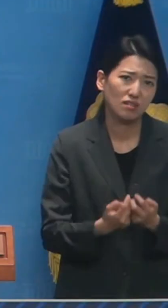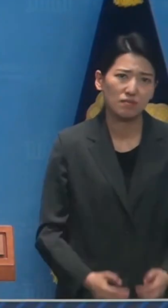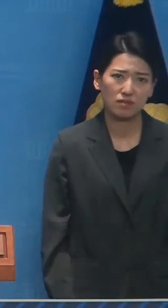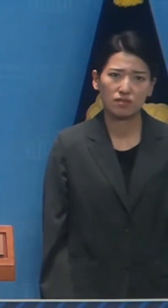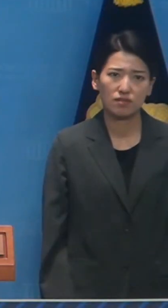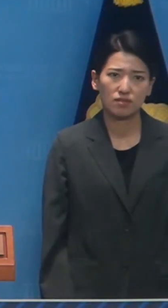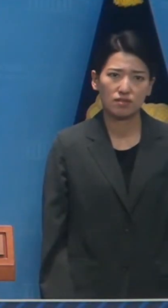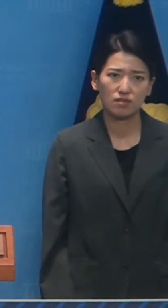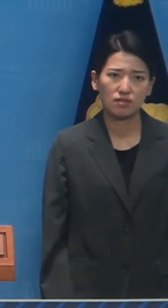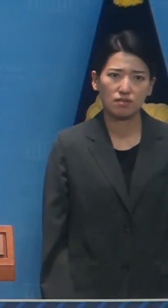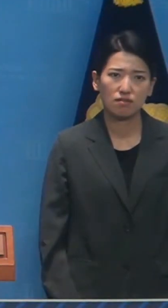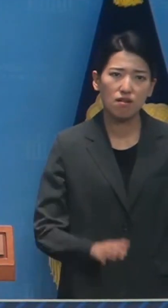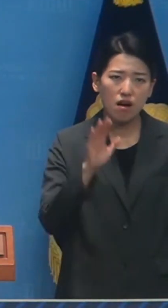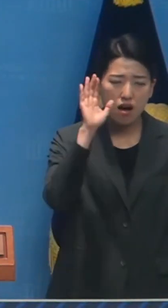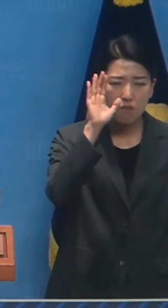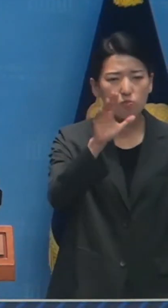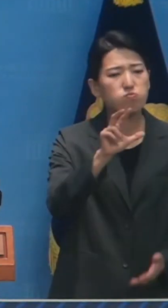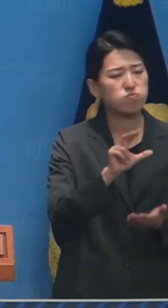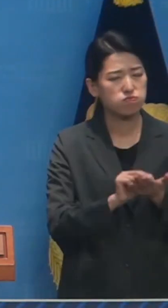도래하는지 여실히 보여주고 있다.